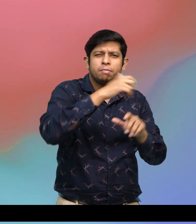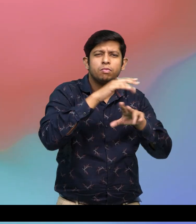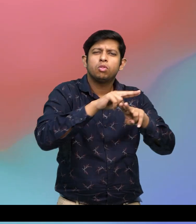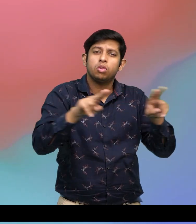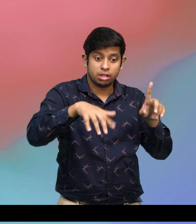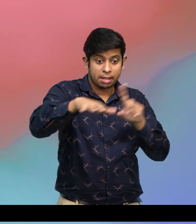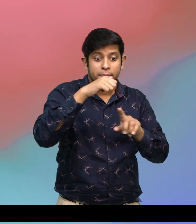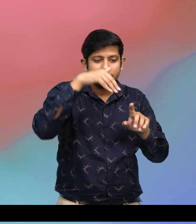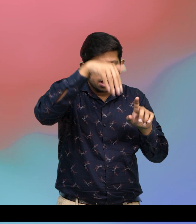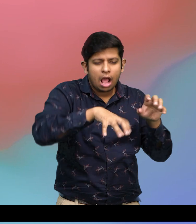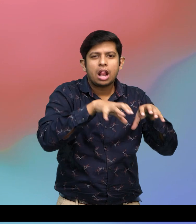జంతువులు.